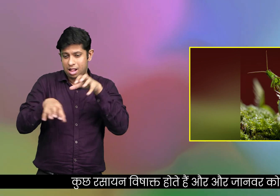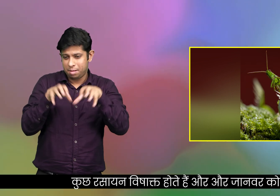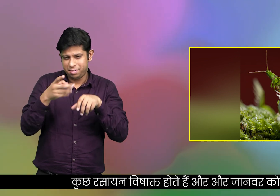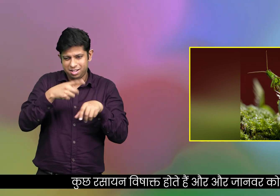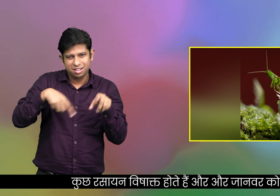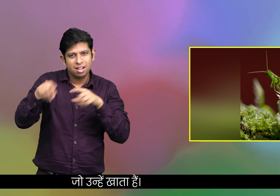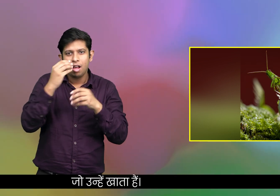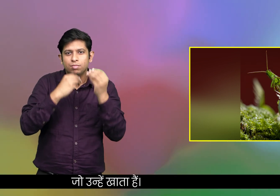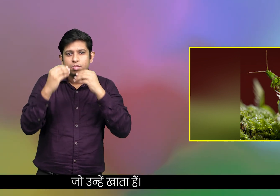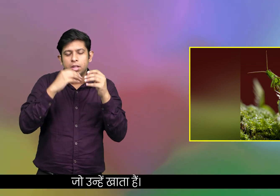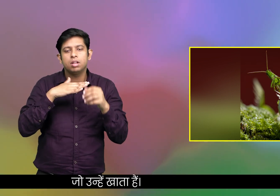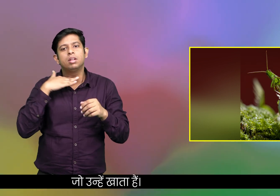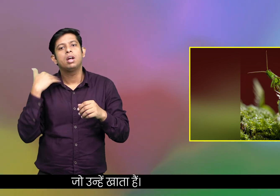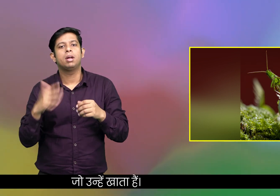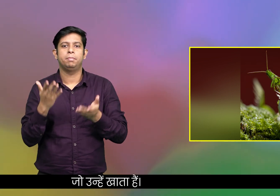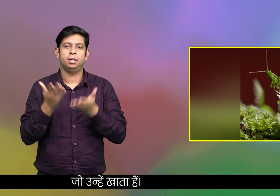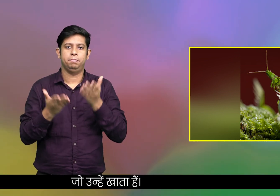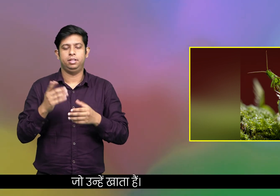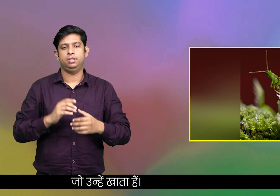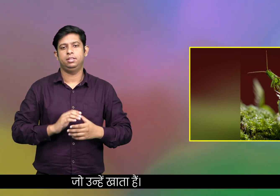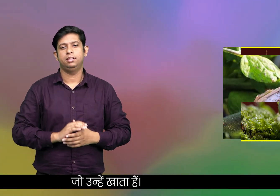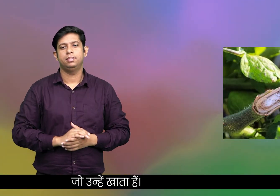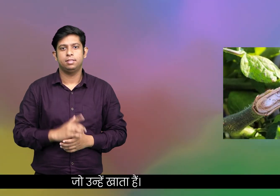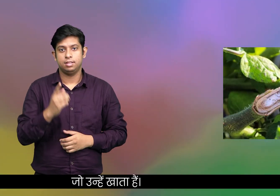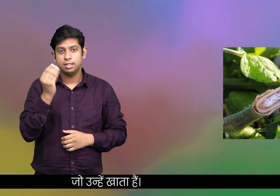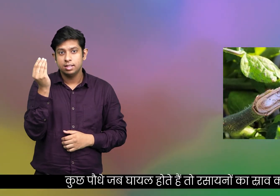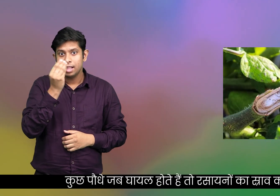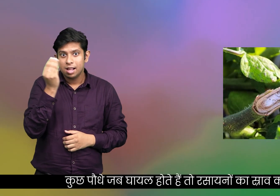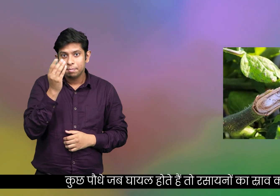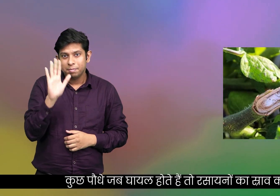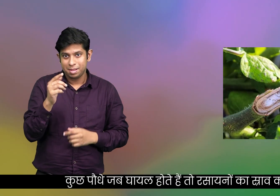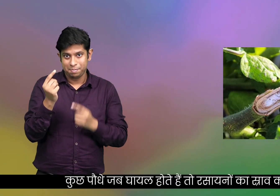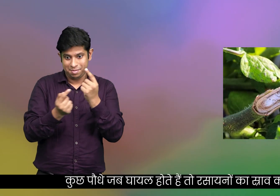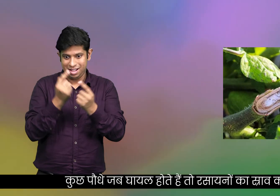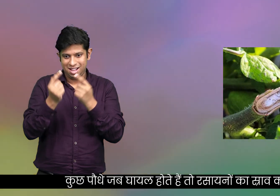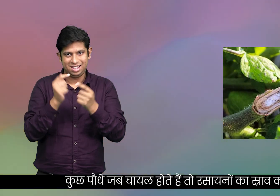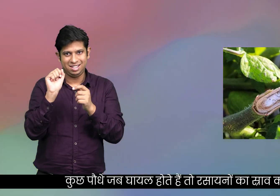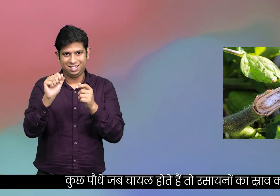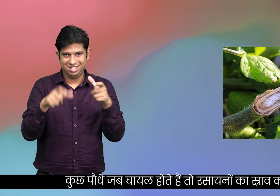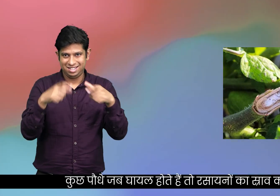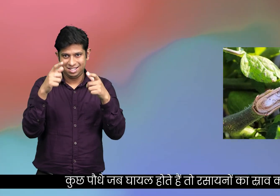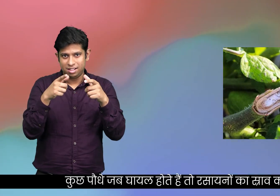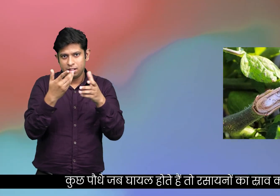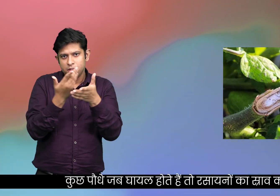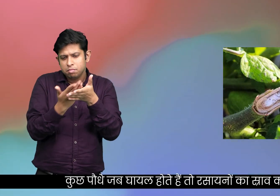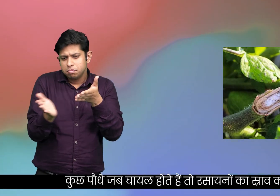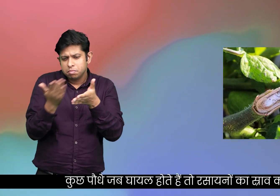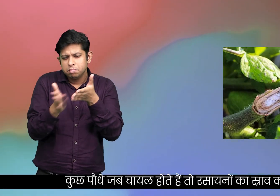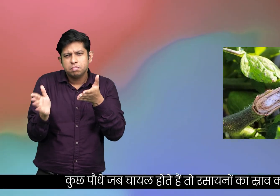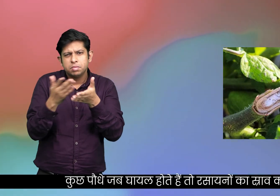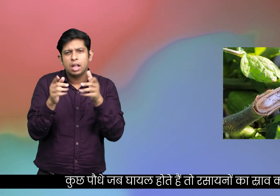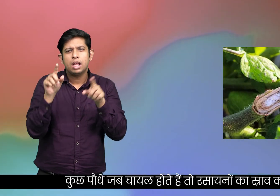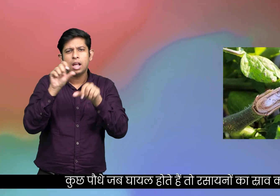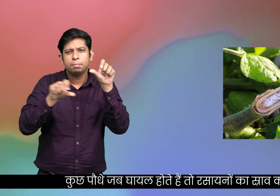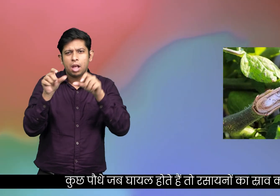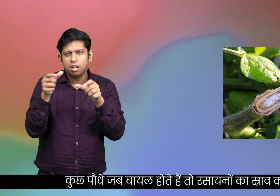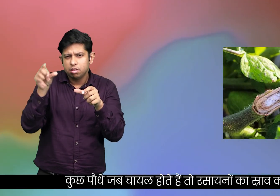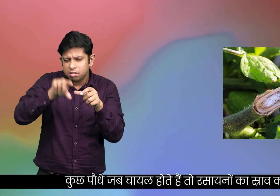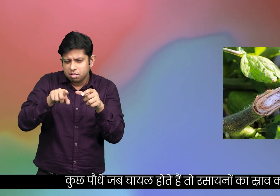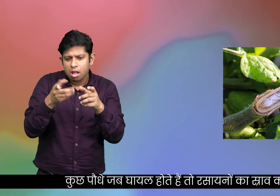हैं जो उन्हें खाते हैं। कुछ पौधे जब घायल होते हैं तो रसायनों